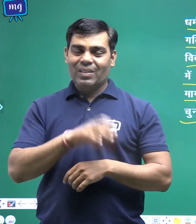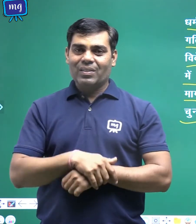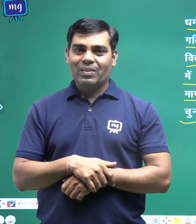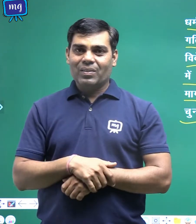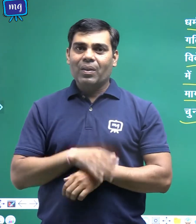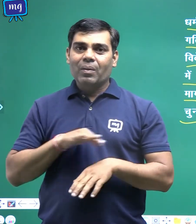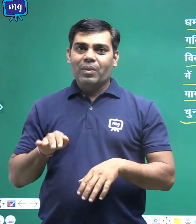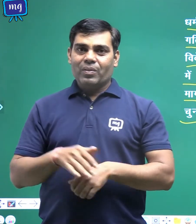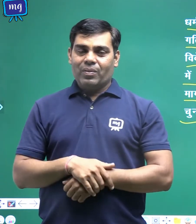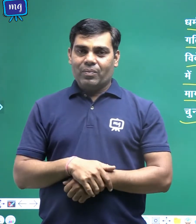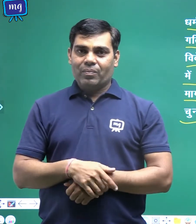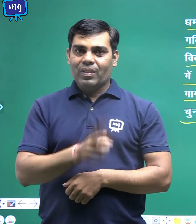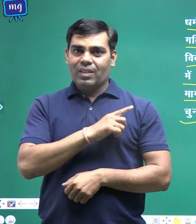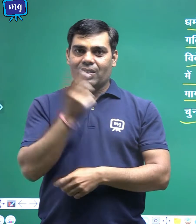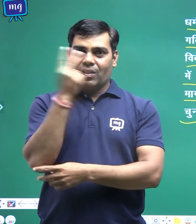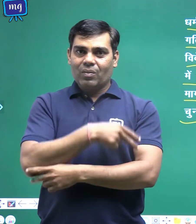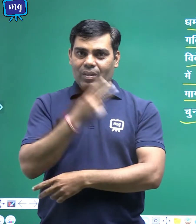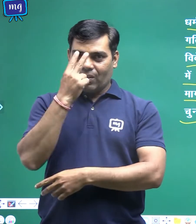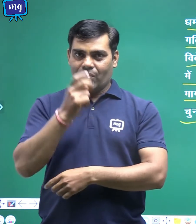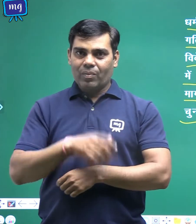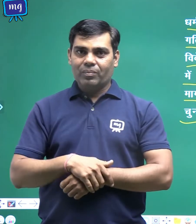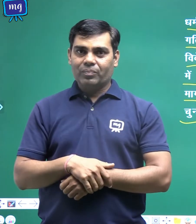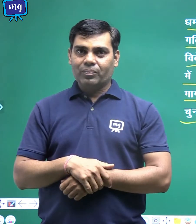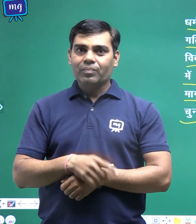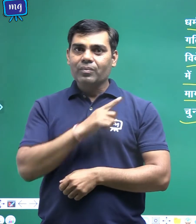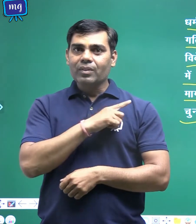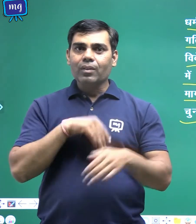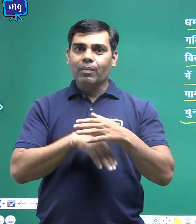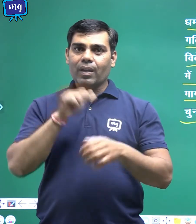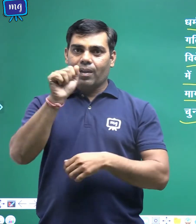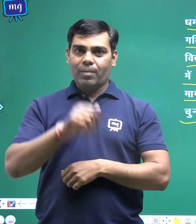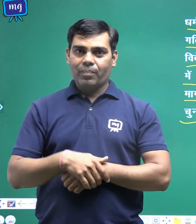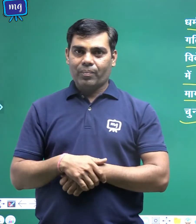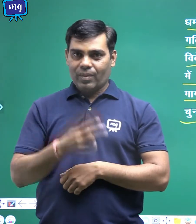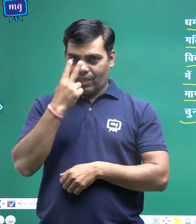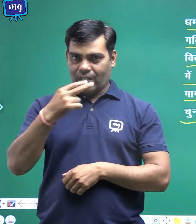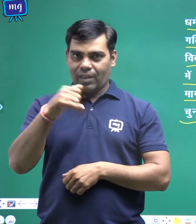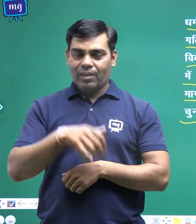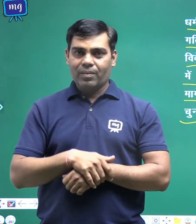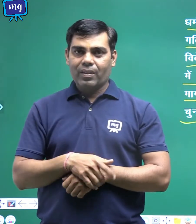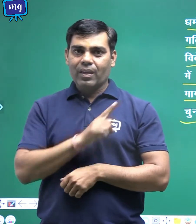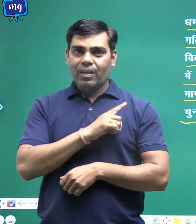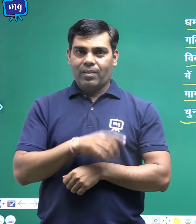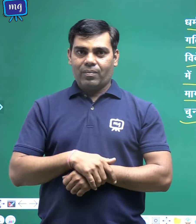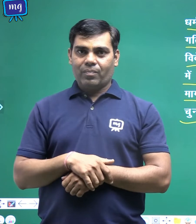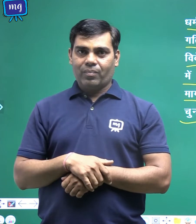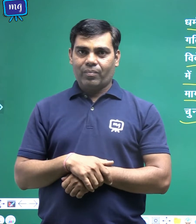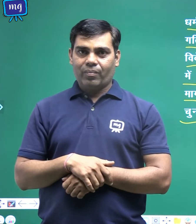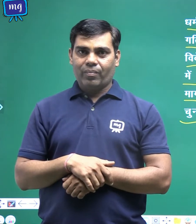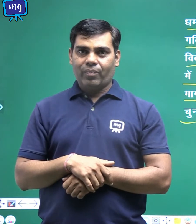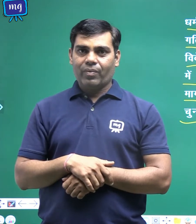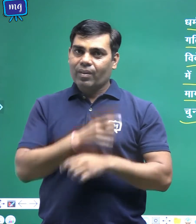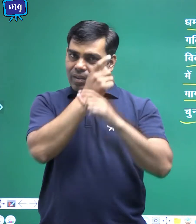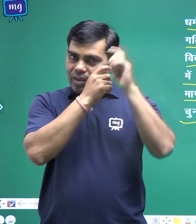प्यारे बच्चों, इस चित्र को देखो। इसमें आप देख रहे हैं ये